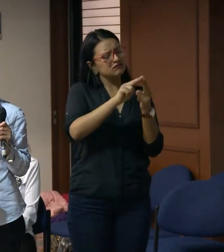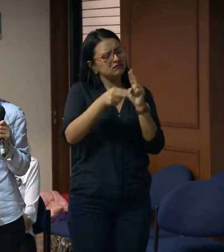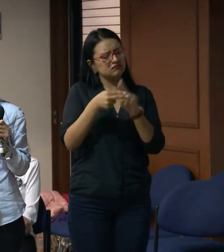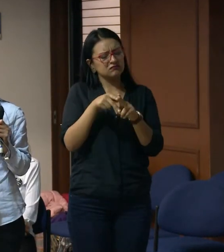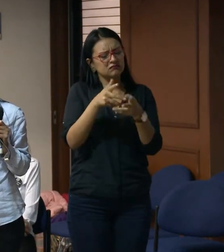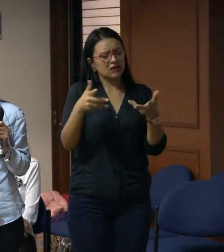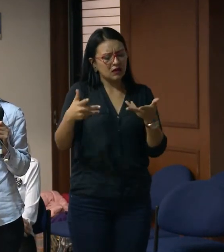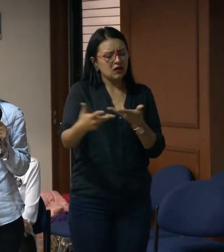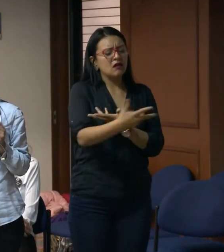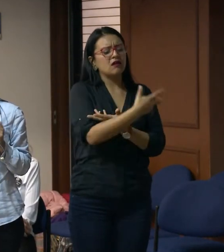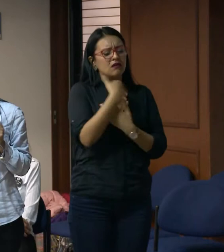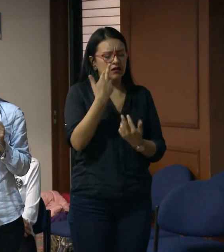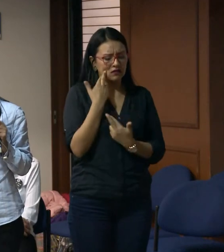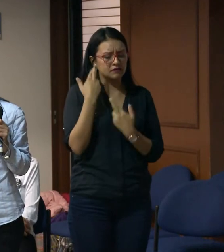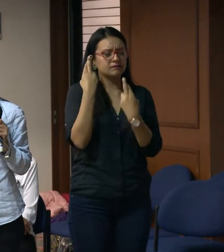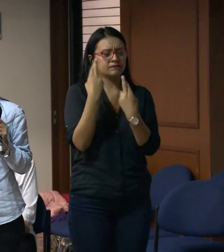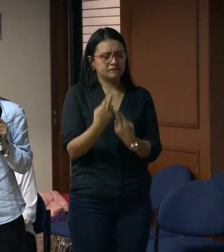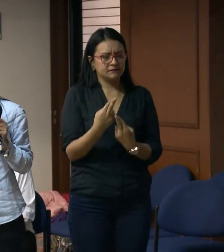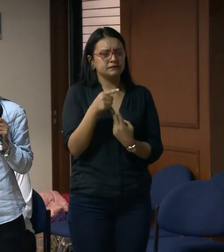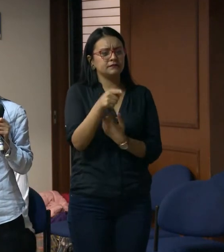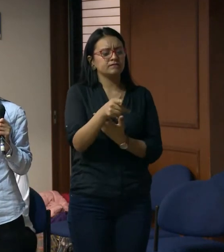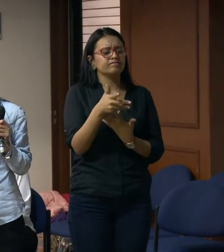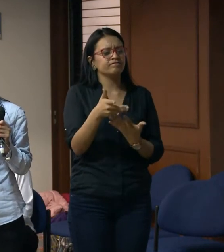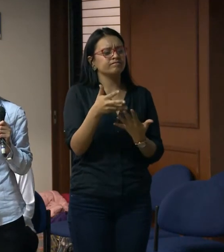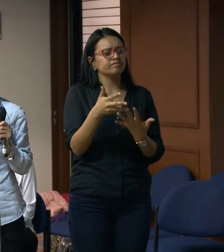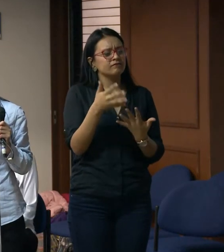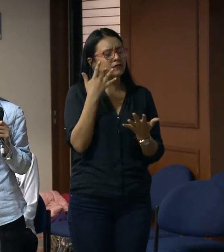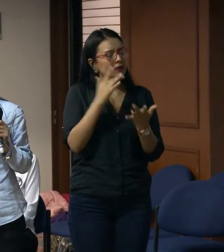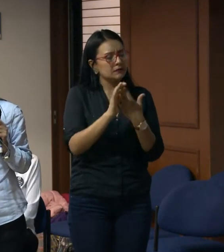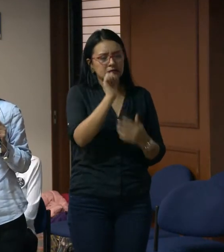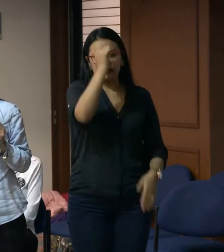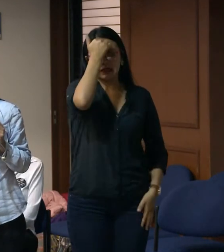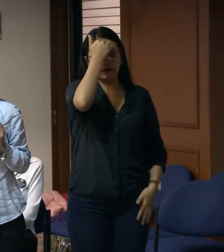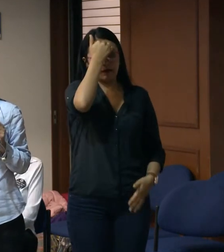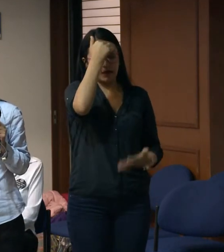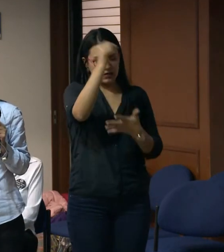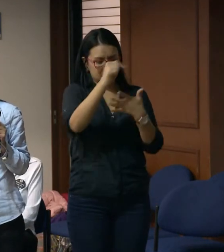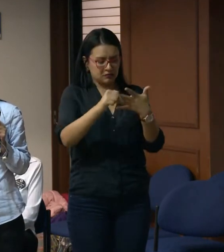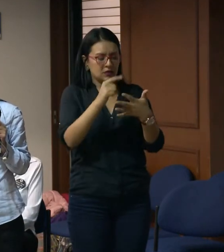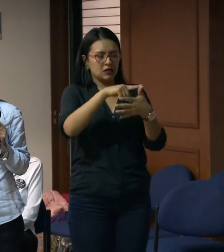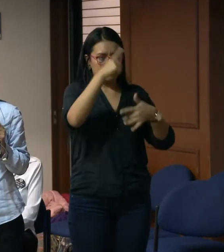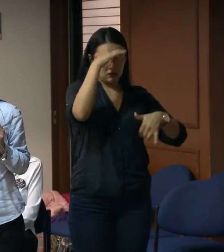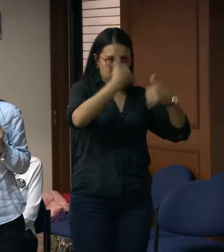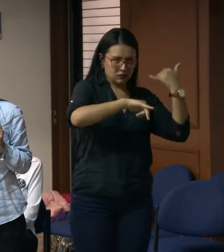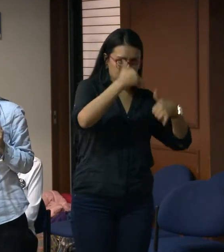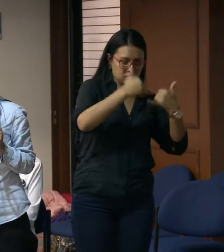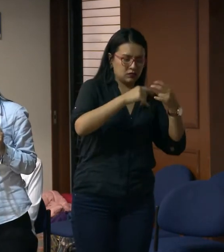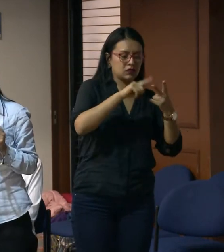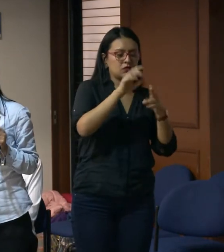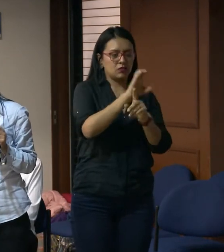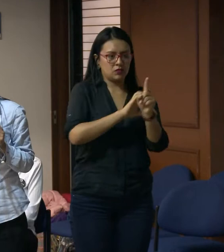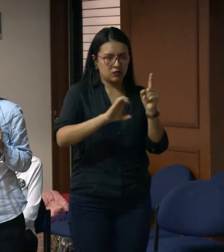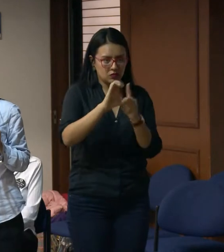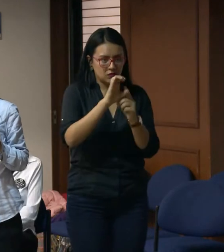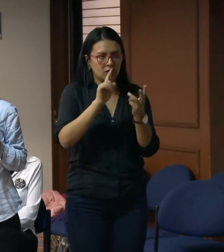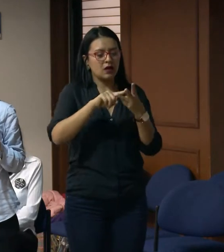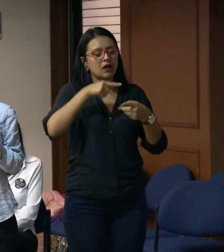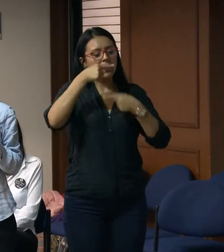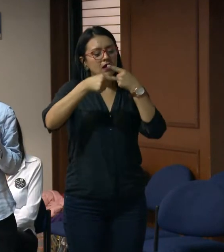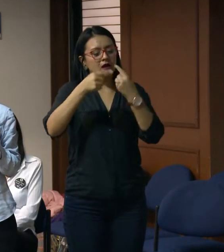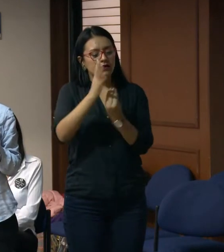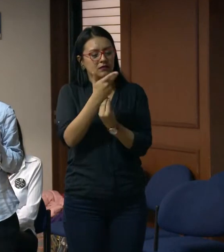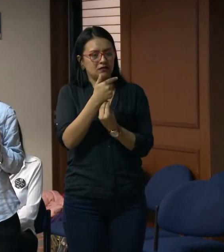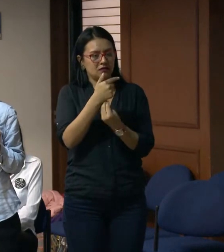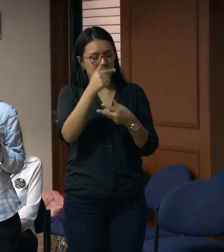de las cuales se reconocen los pilares fundamentales que son la lúdica, la cultura y los lenguajes artísticos, que